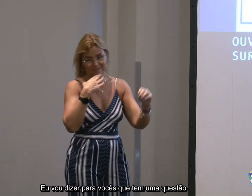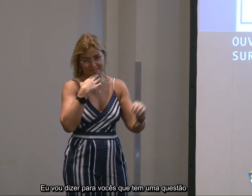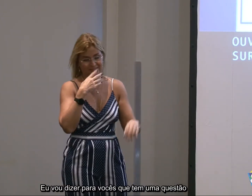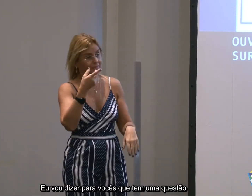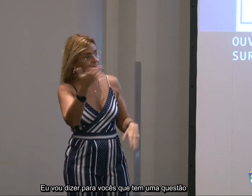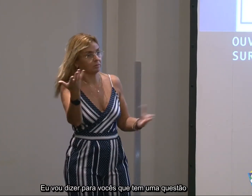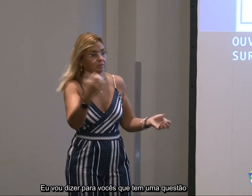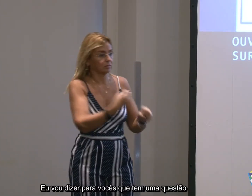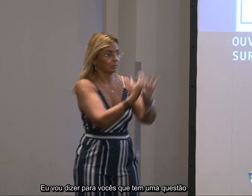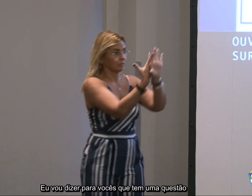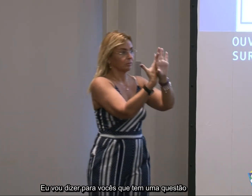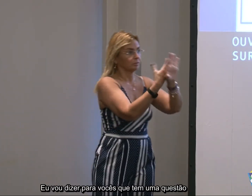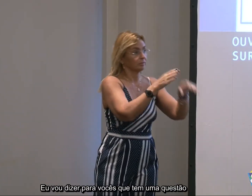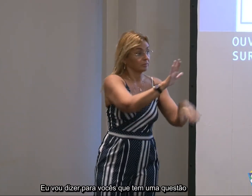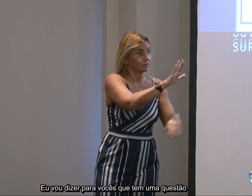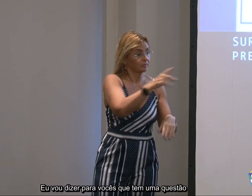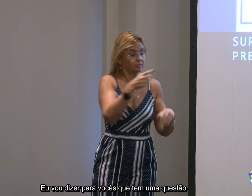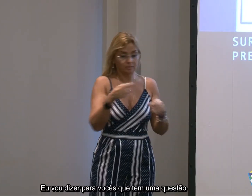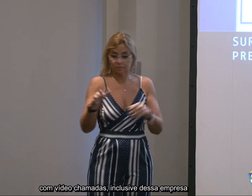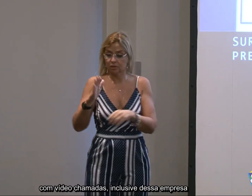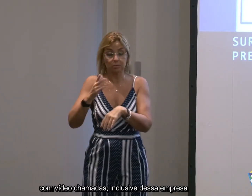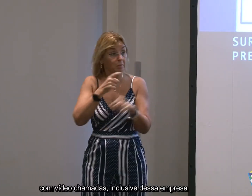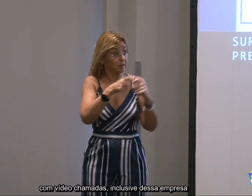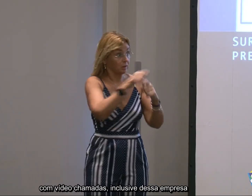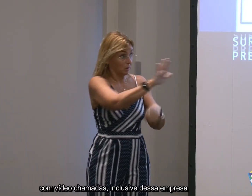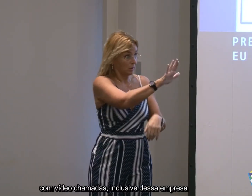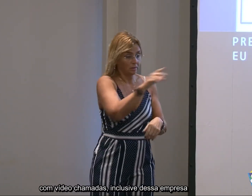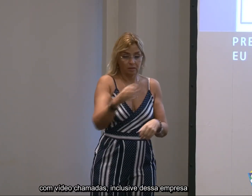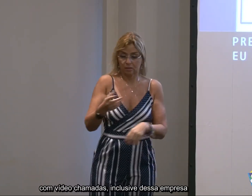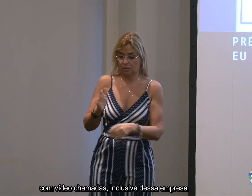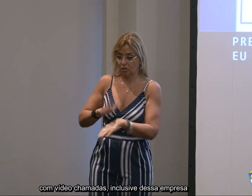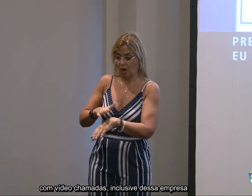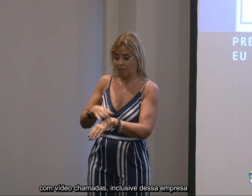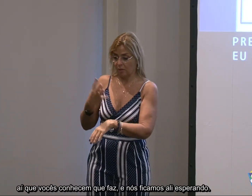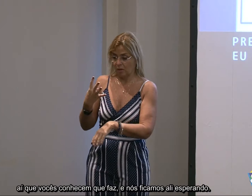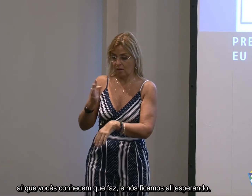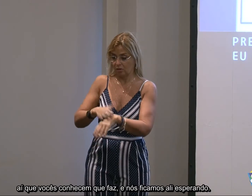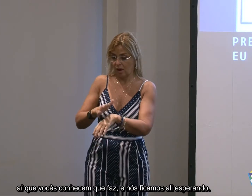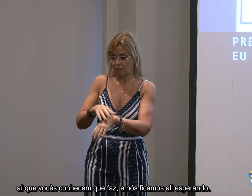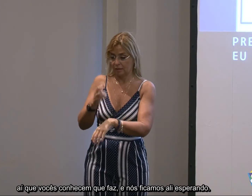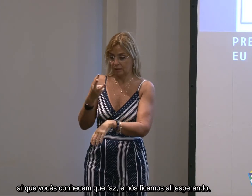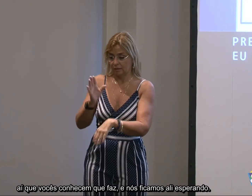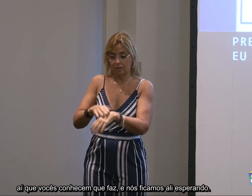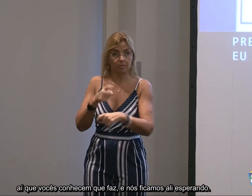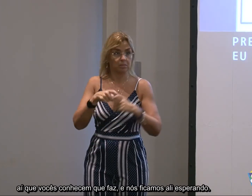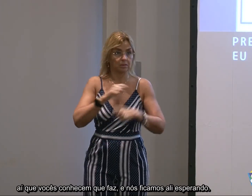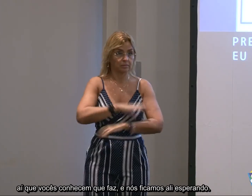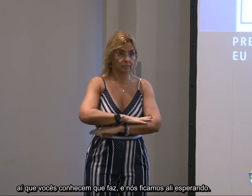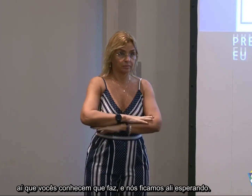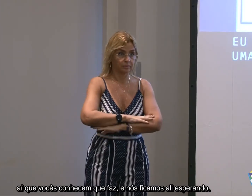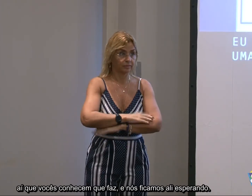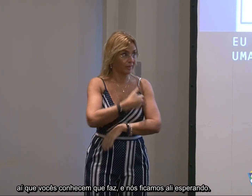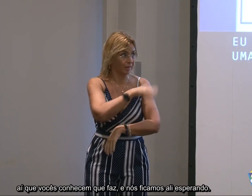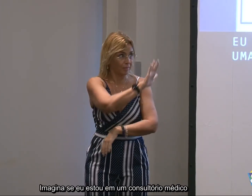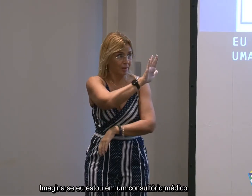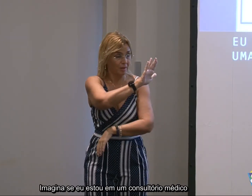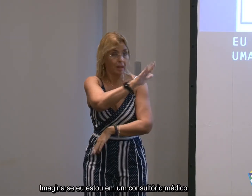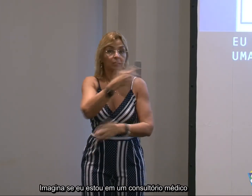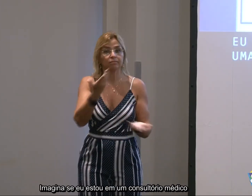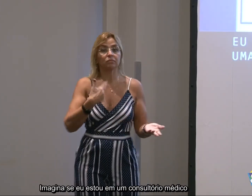para vocês que tem uma questão com videochamadas, inclusive dessa empresa aí, como que vocês conhecem que faz, a gente fica ali esperando. Imagina se eu